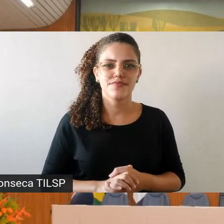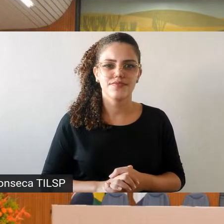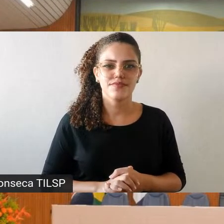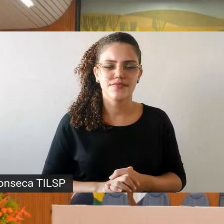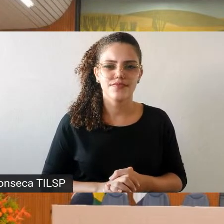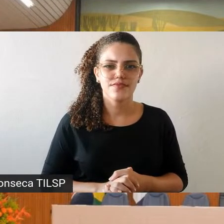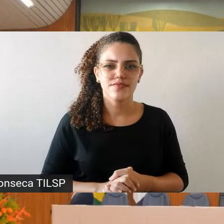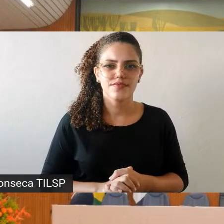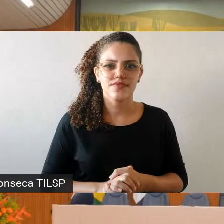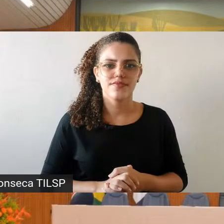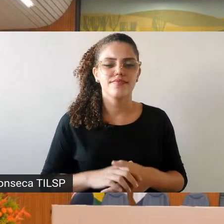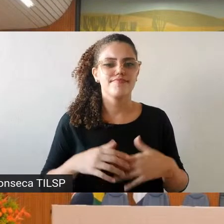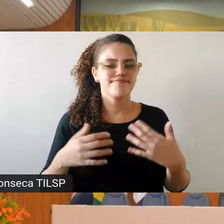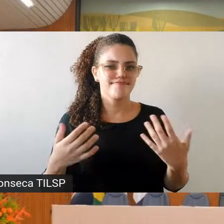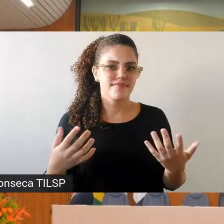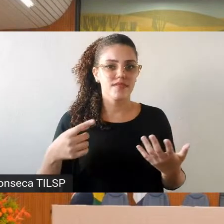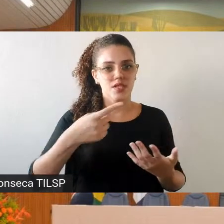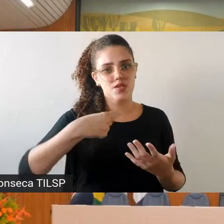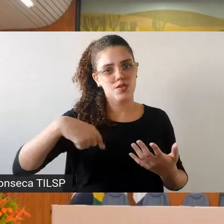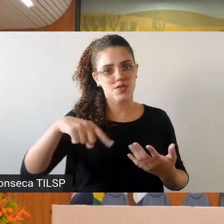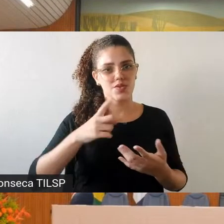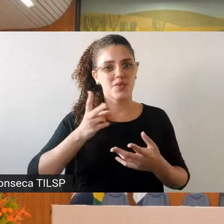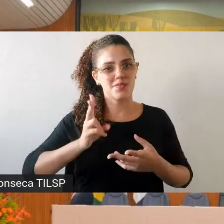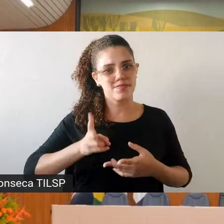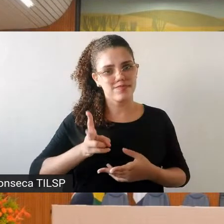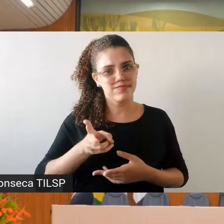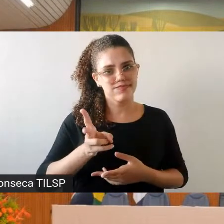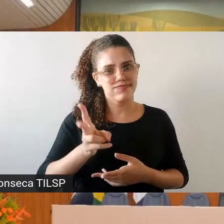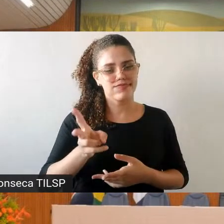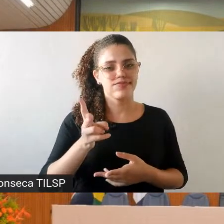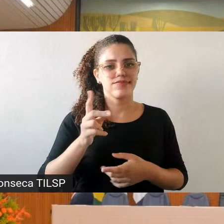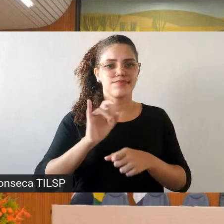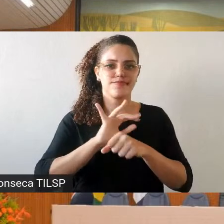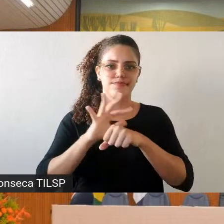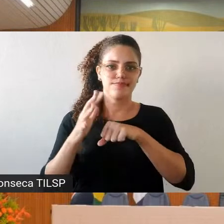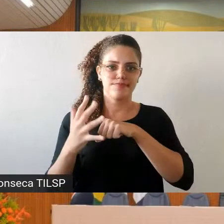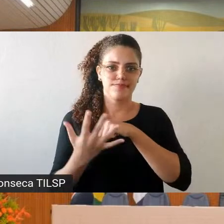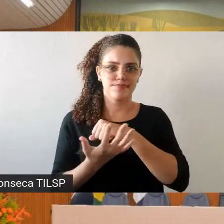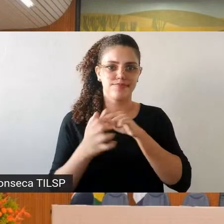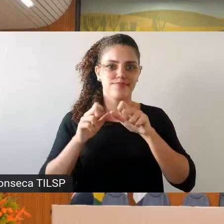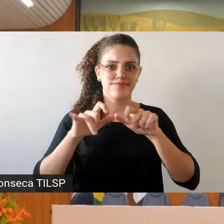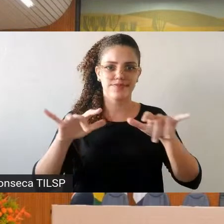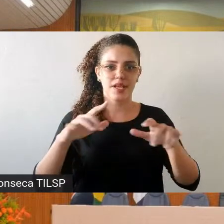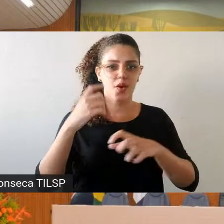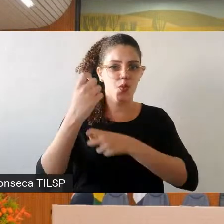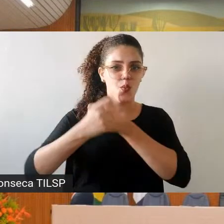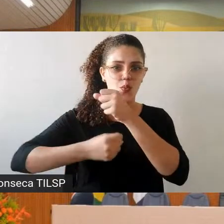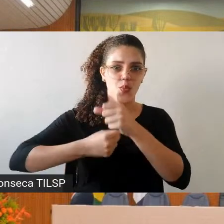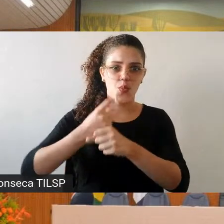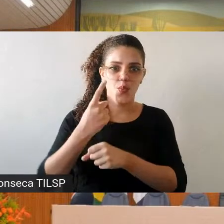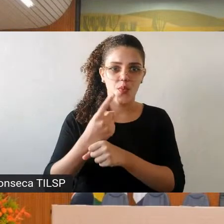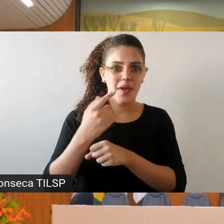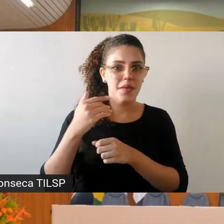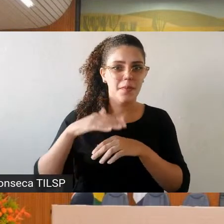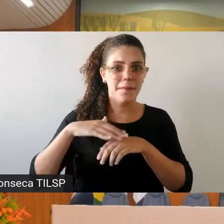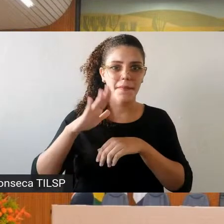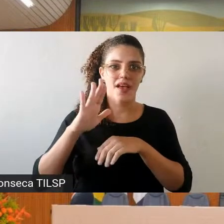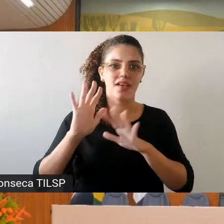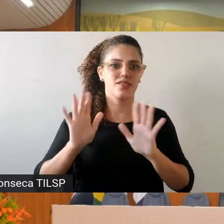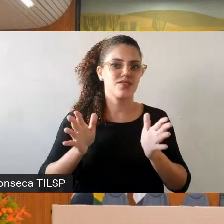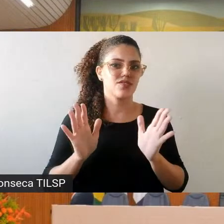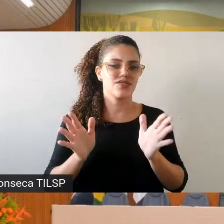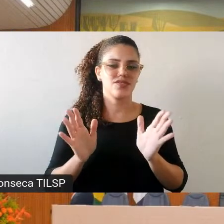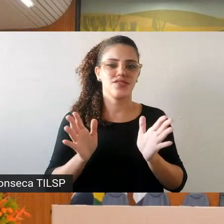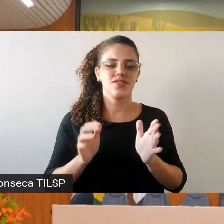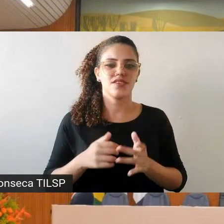vivenciamos a realidade da pandemia, né? A pandemia está aí, nós estamos há mais de um ano já imersos nessa situação, onde o